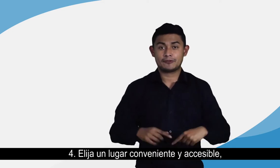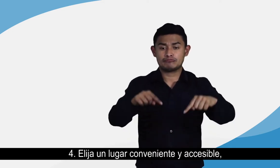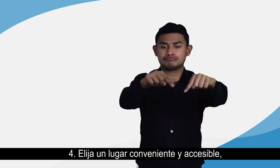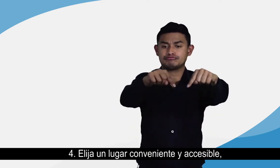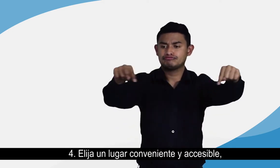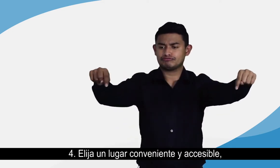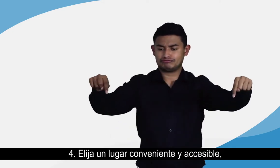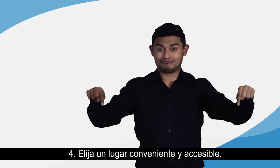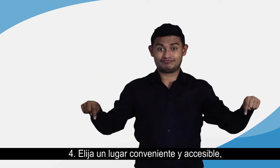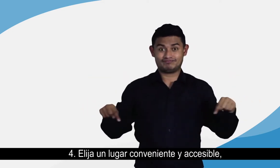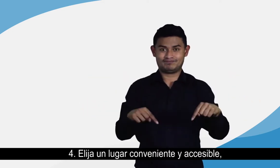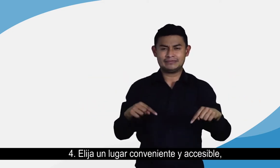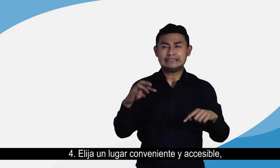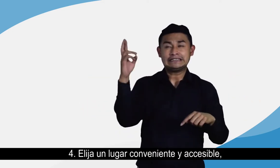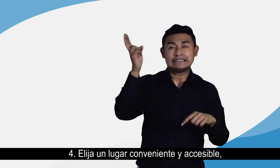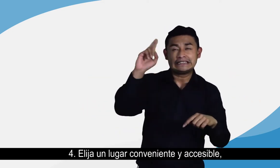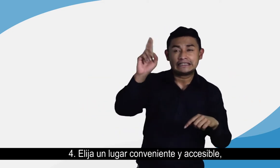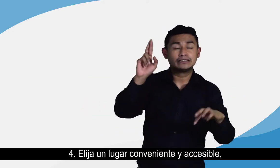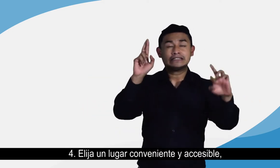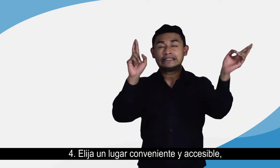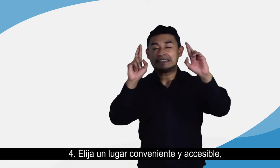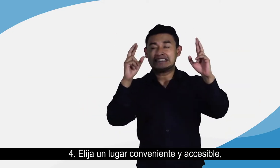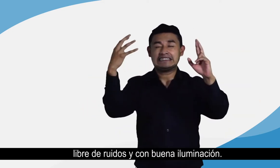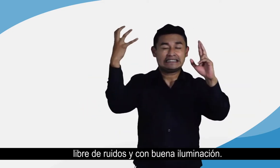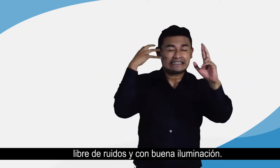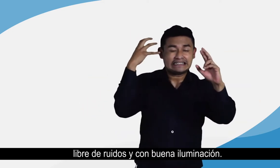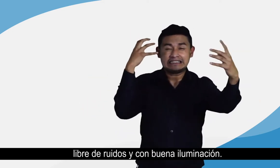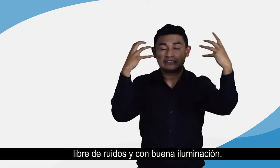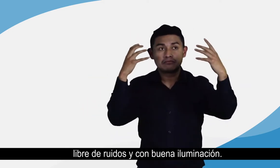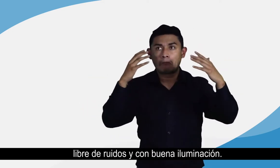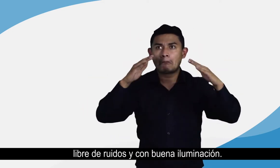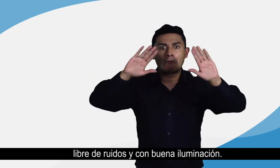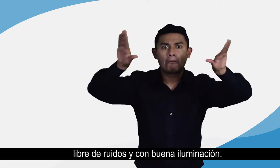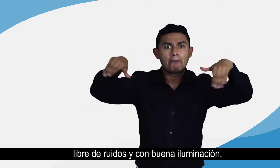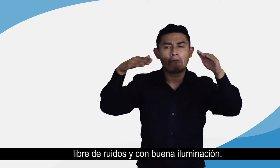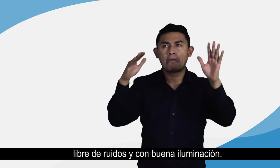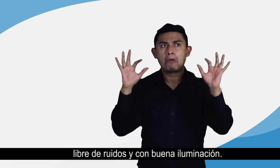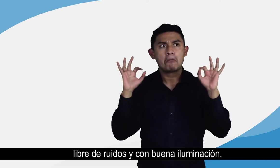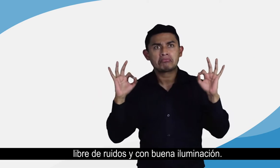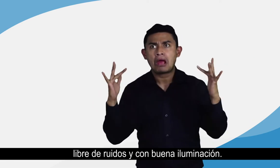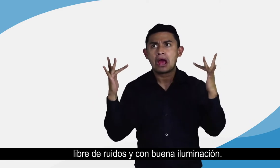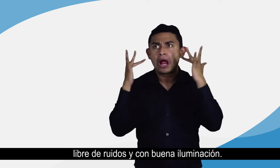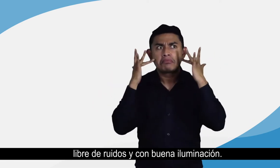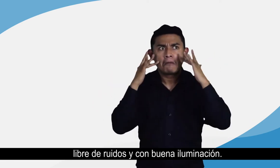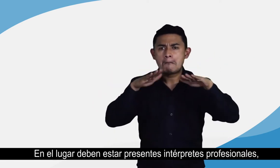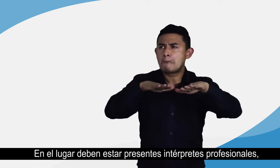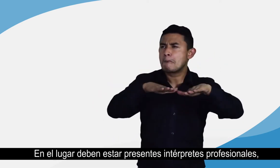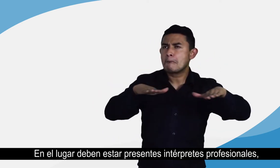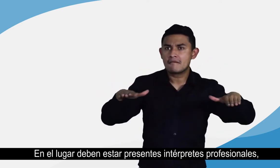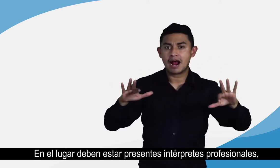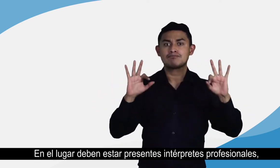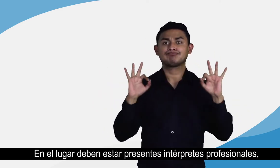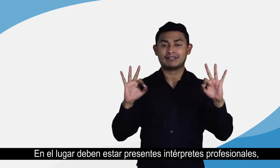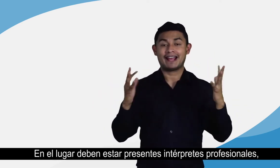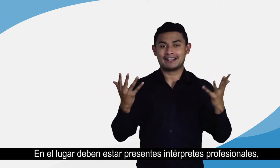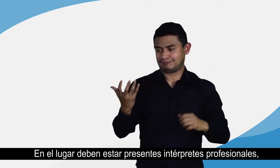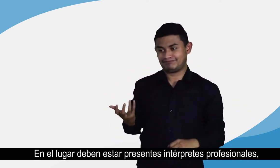4. Elija un lugar conveniente y accesible, libre de ruidos y con buena iluminación. En el lugar deben de estar presentes